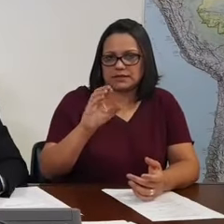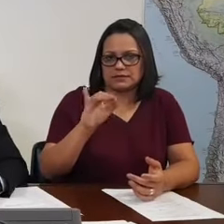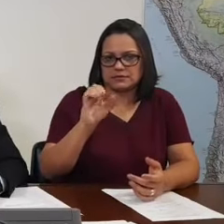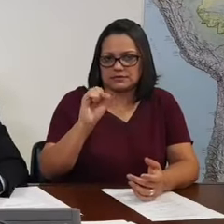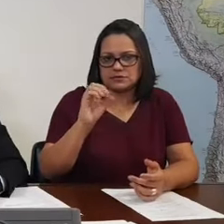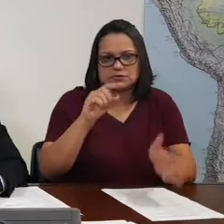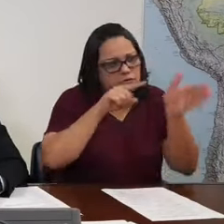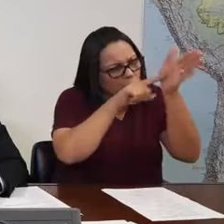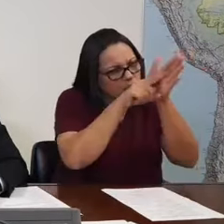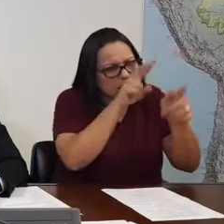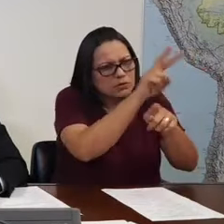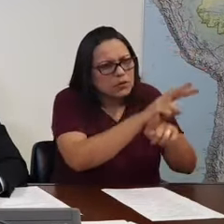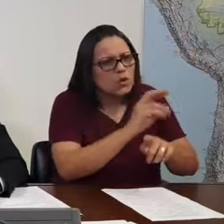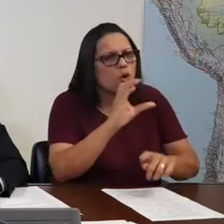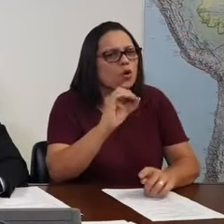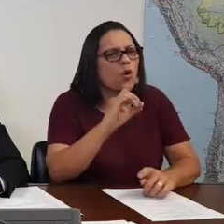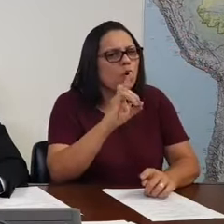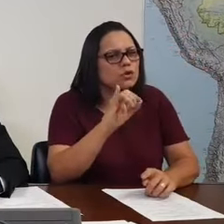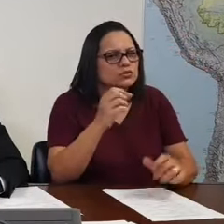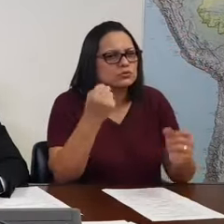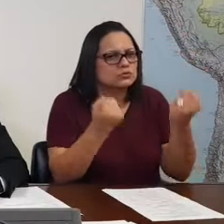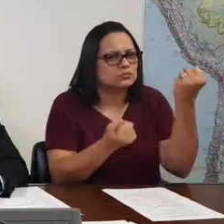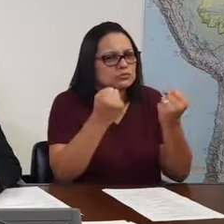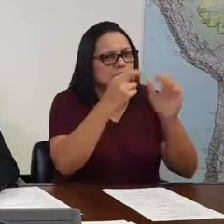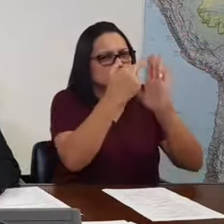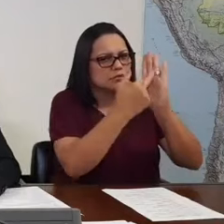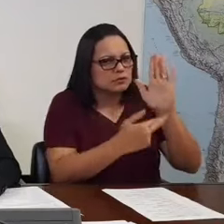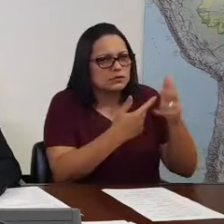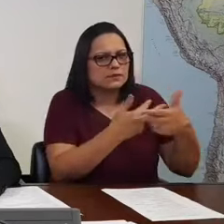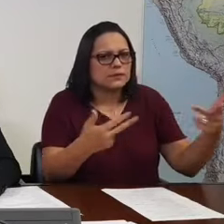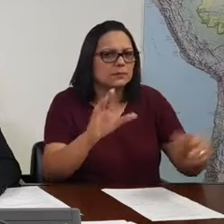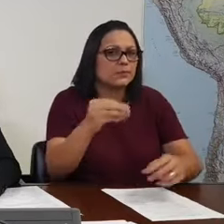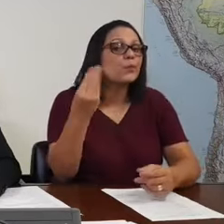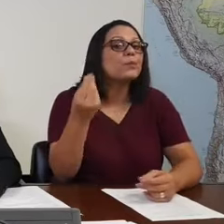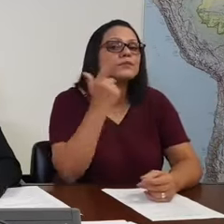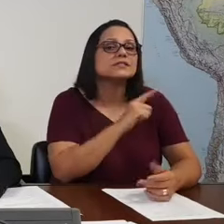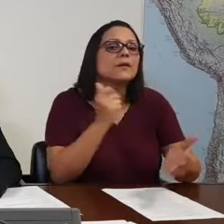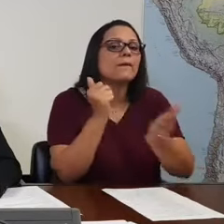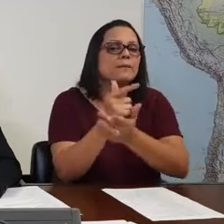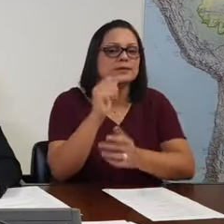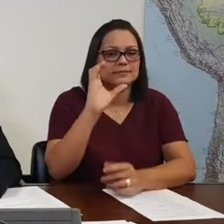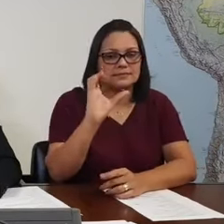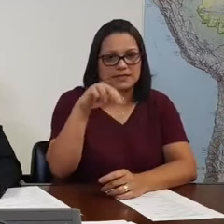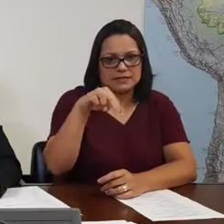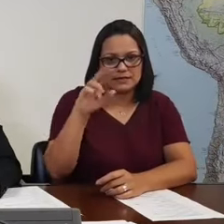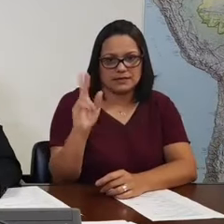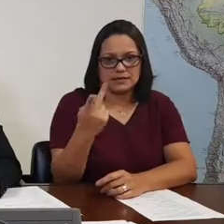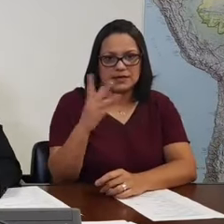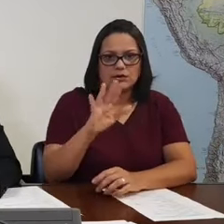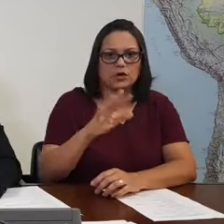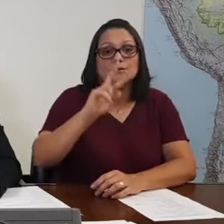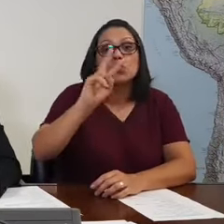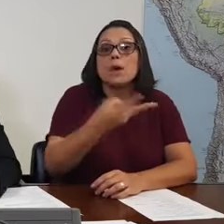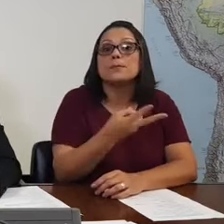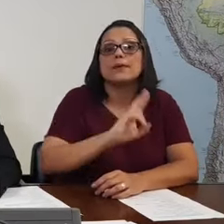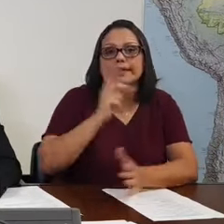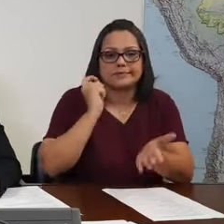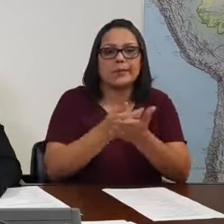Trânsito aquilo que pode facilitar. Só para você ter uma ideia, presidente, o preço médio para a obtenção de uma CNH com as regras atuais é de